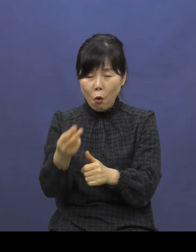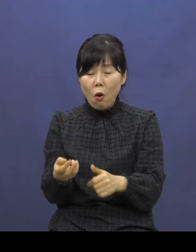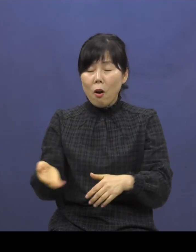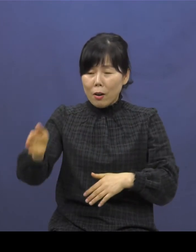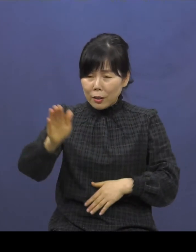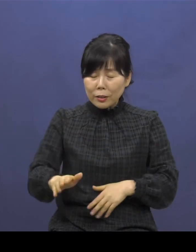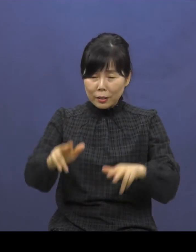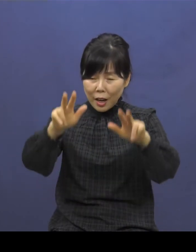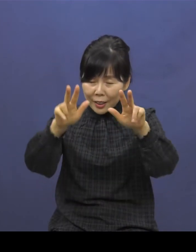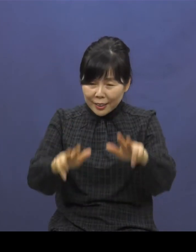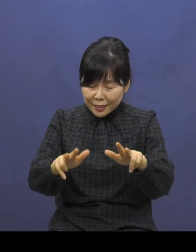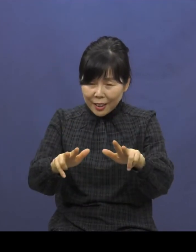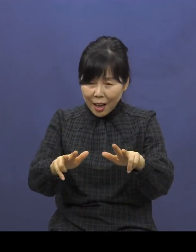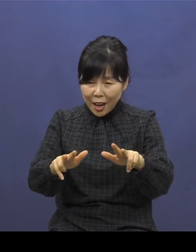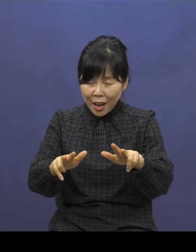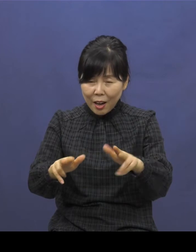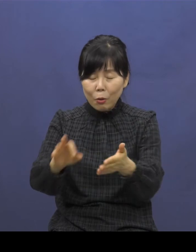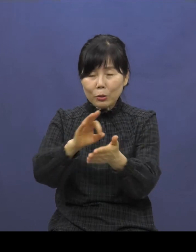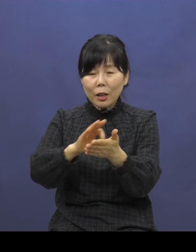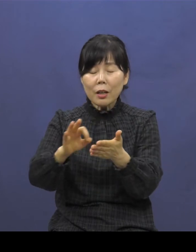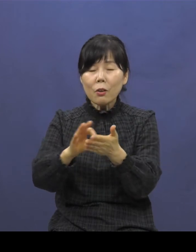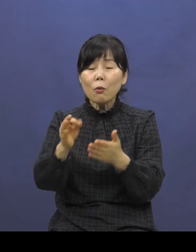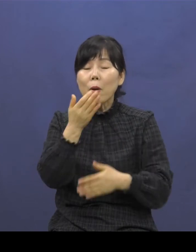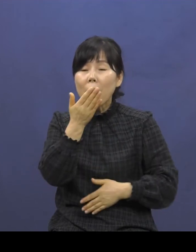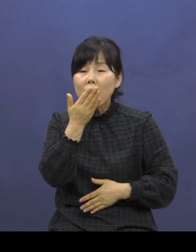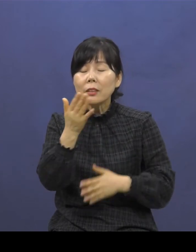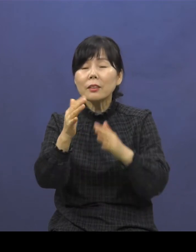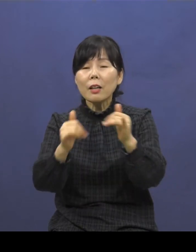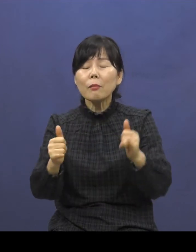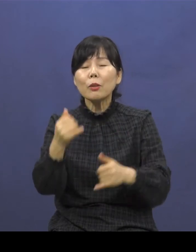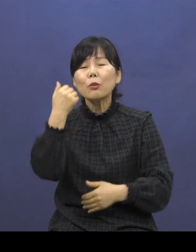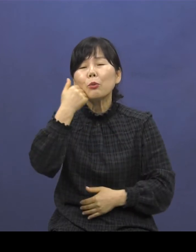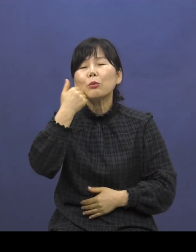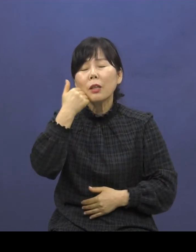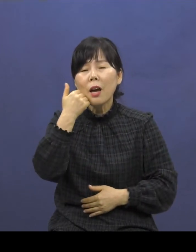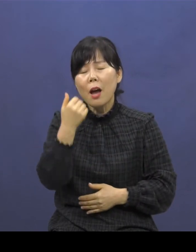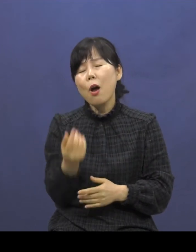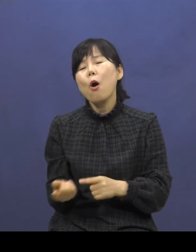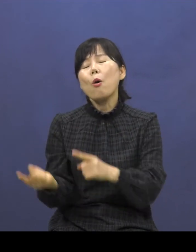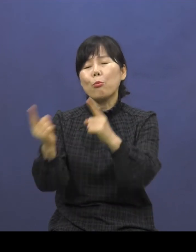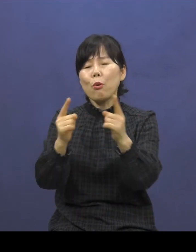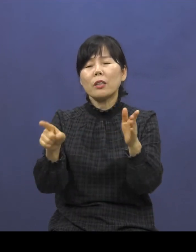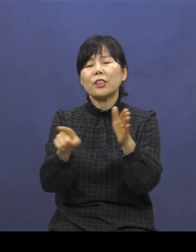말이죠, 그러나 but now 이야기를 쓸 수 있는 사람이 부활신앙이에요.